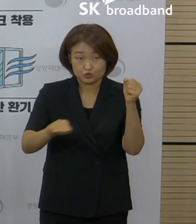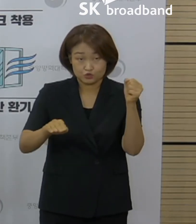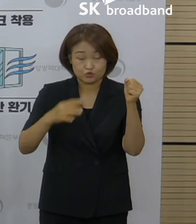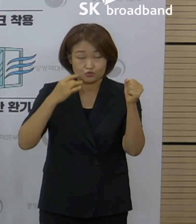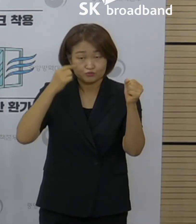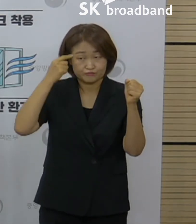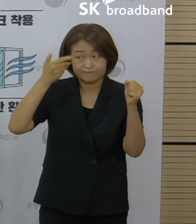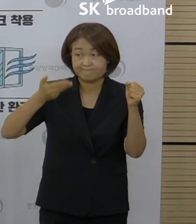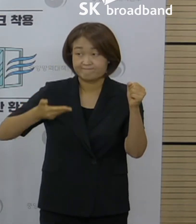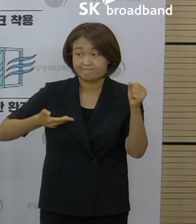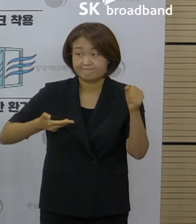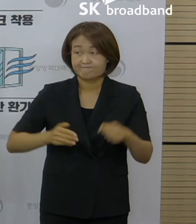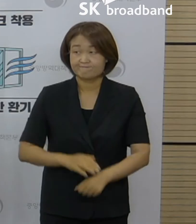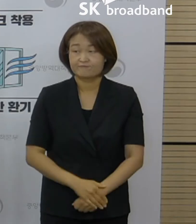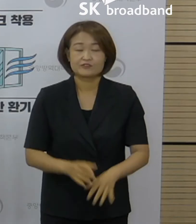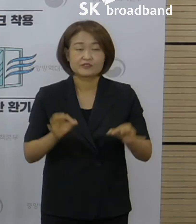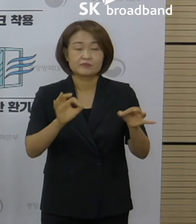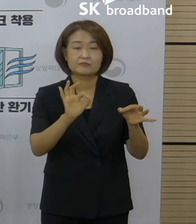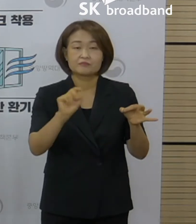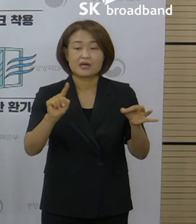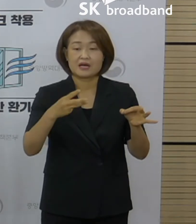기자님 질문입니다.